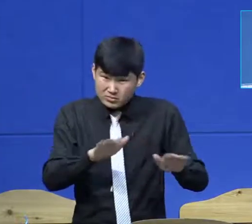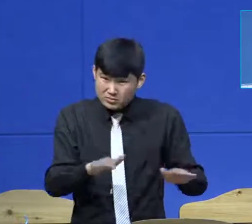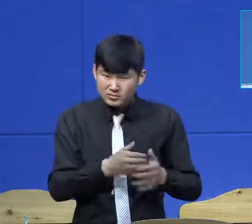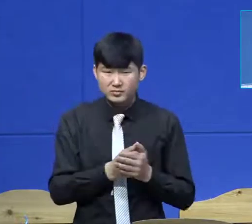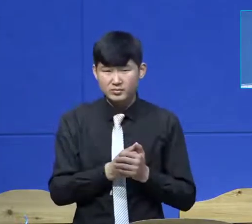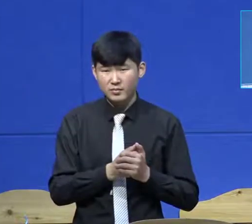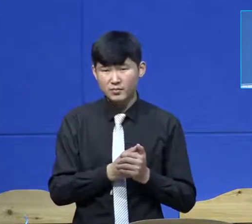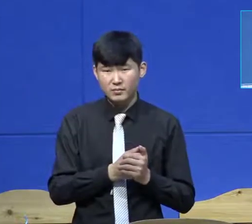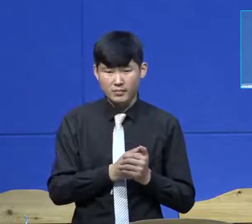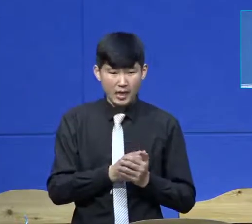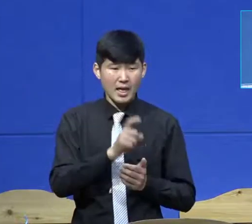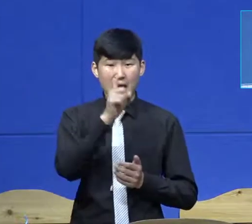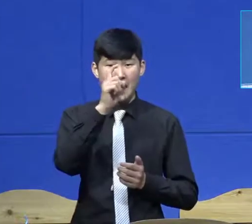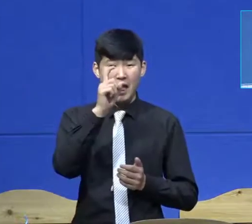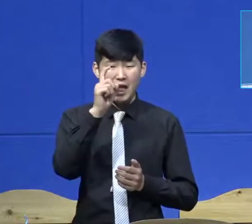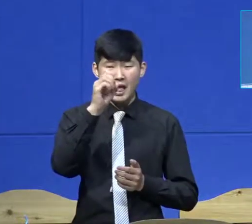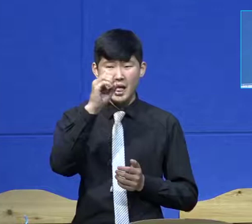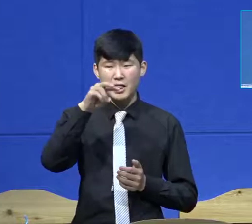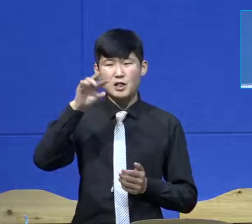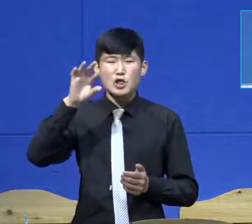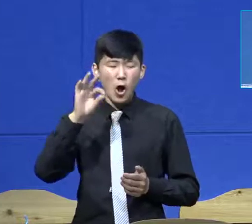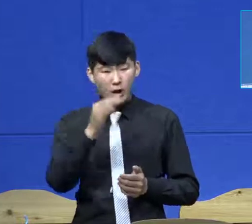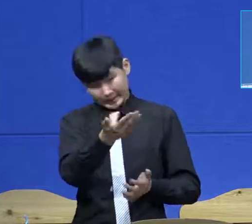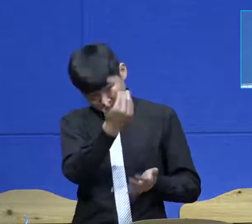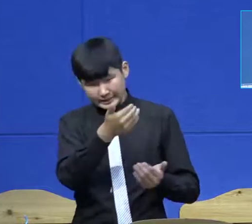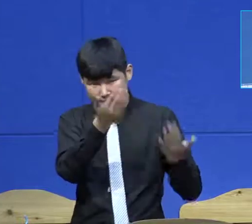иг дагаад hello come гэл